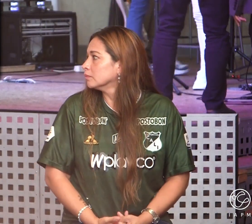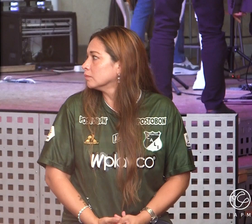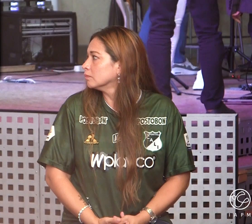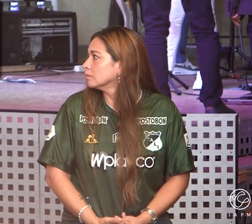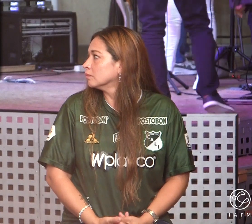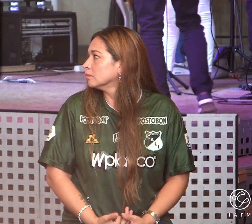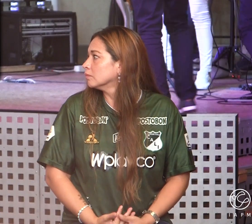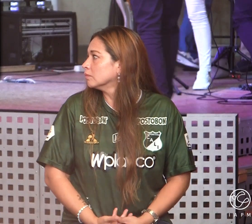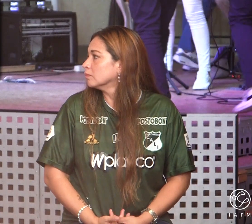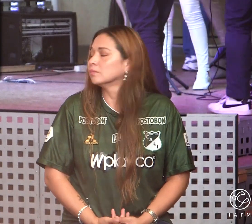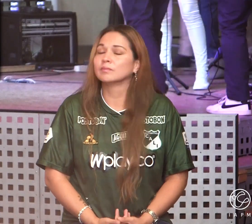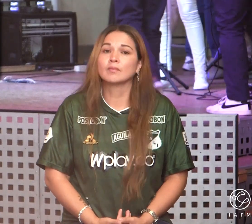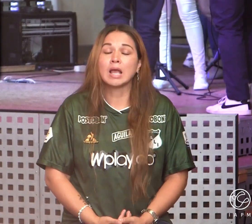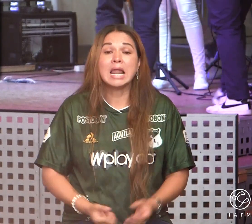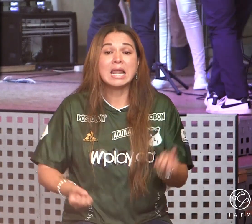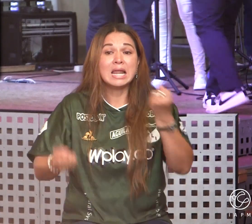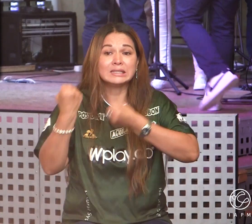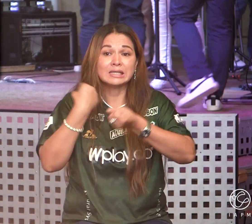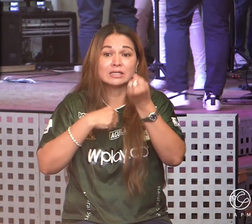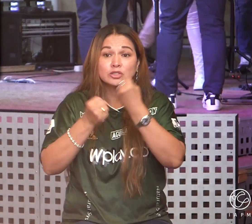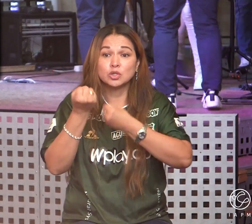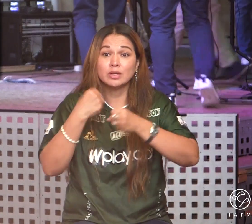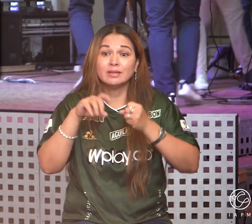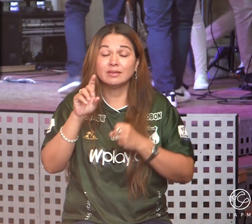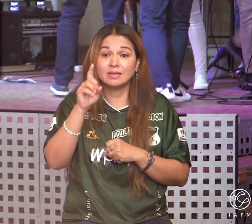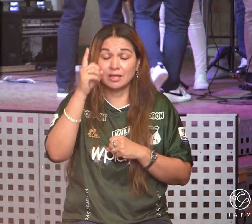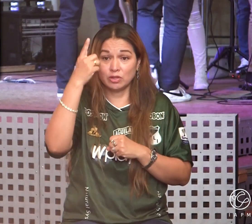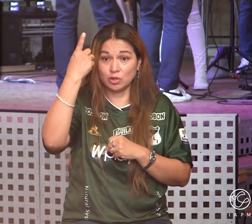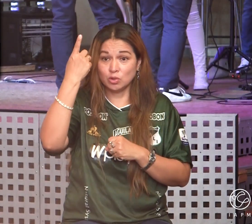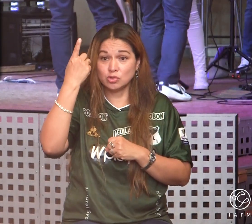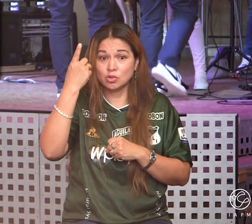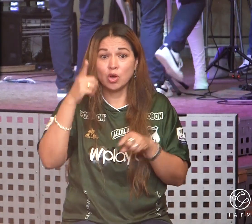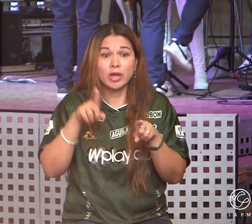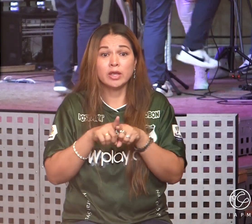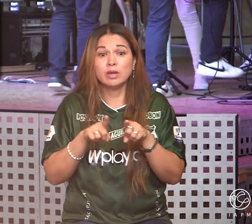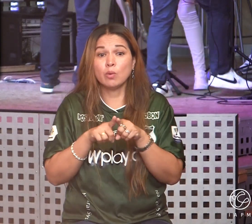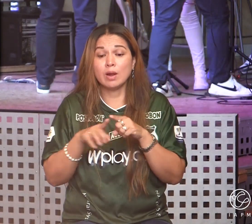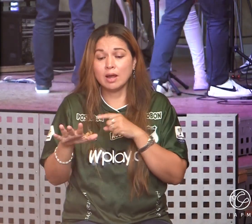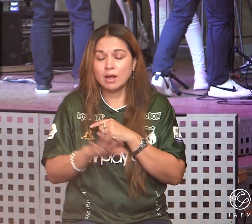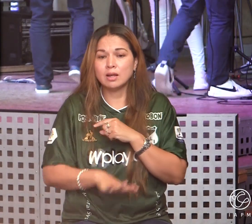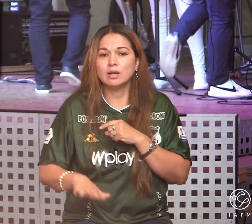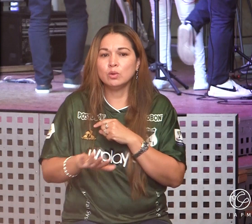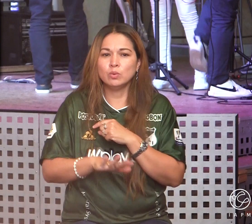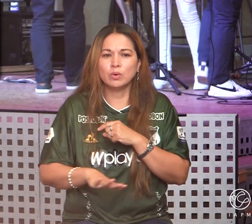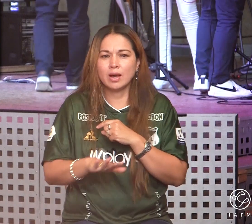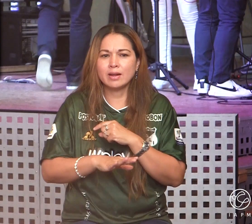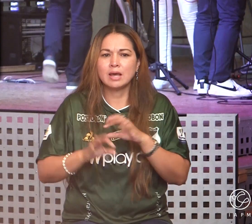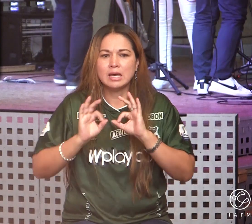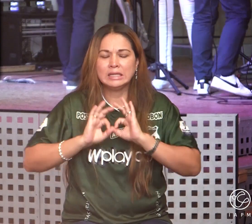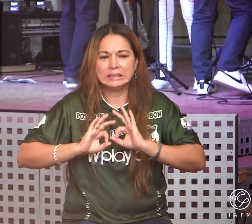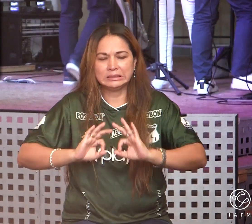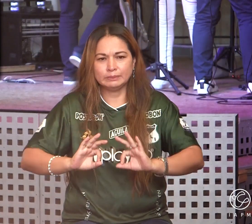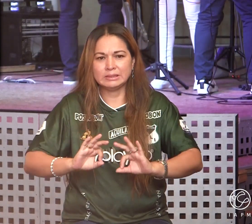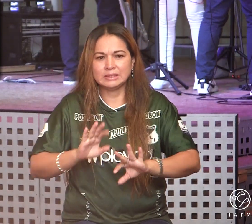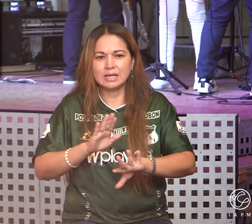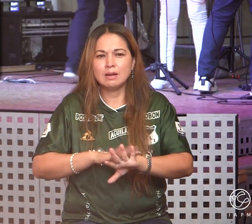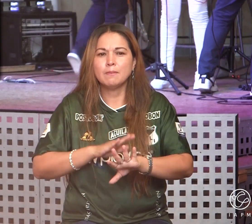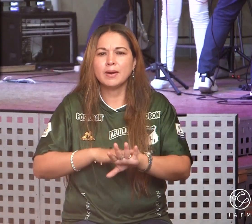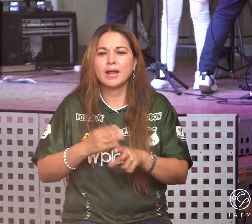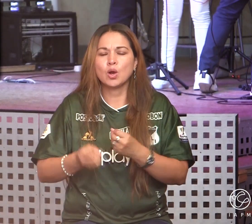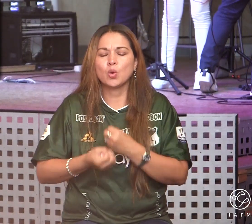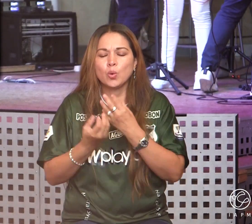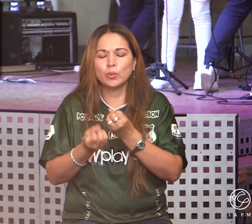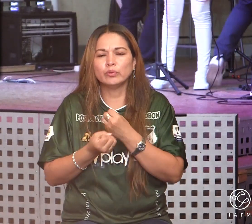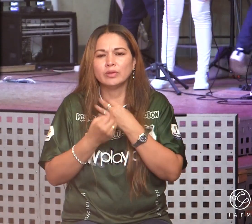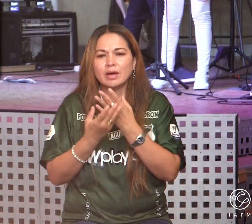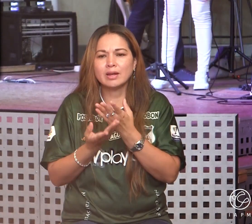con el Edén, tiene que ver con acciones de cercanía con Dios, tiene que ver también con espacios donde Dios nos pone a expresar lo que Él tiene